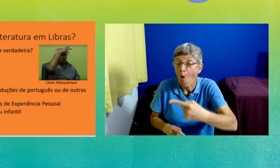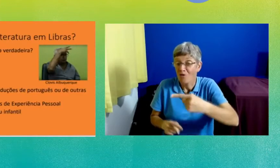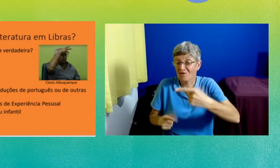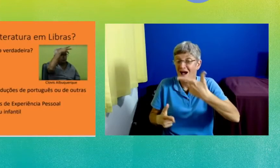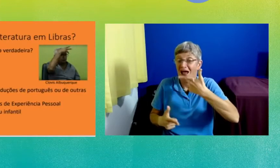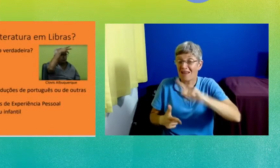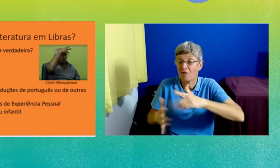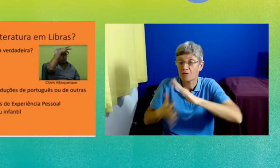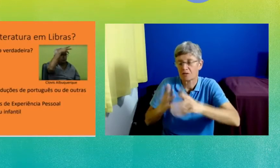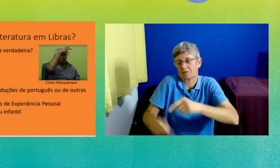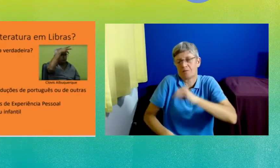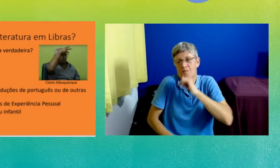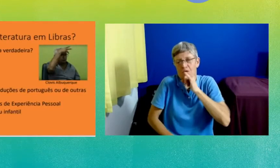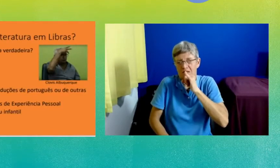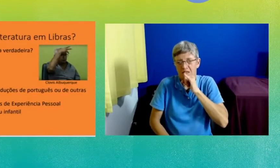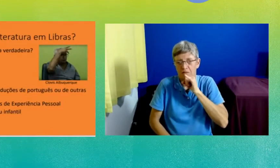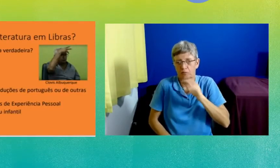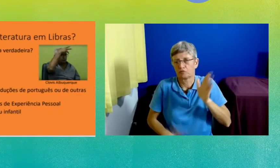de uma maneira geral